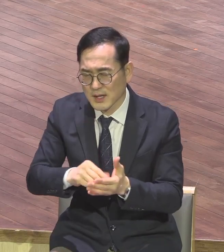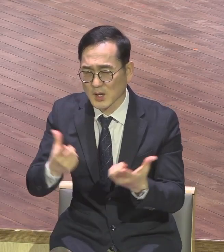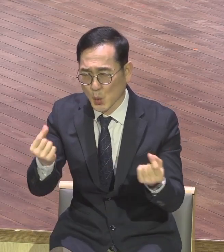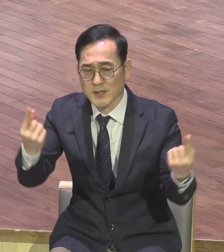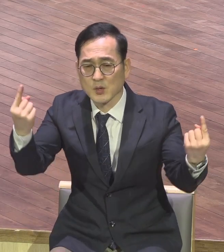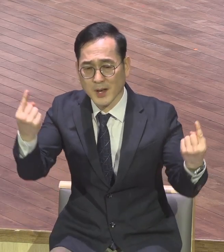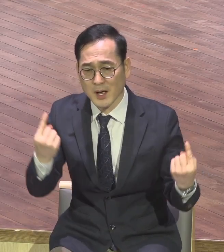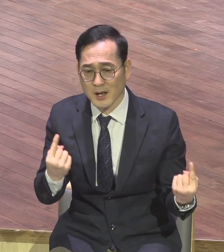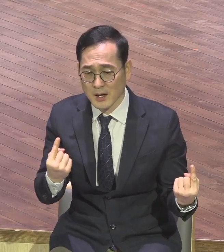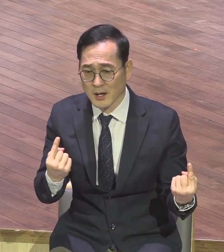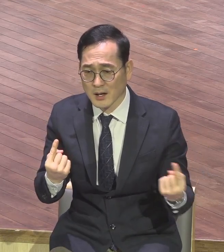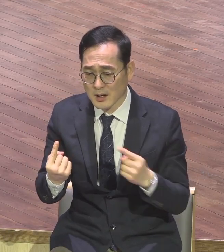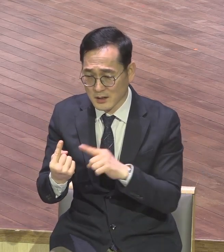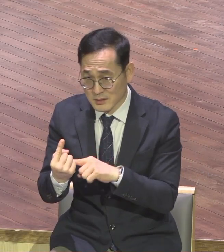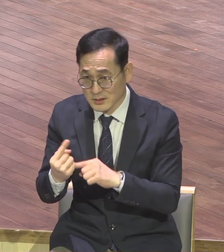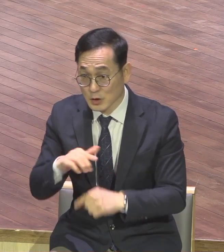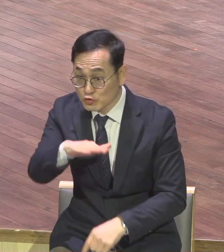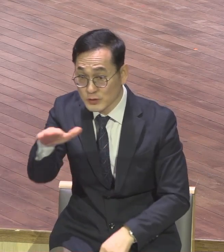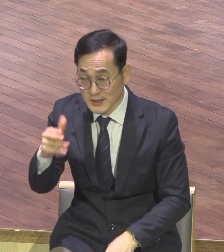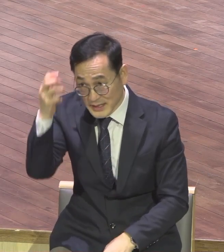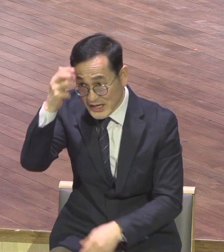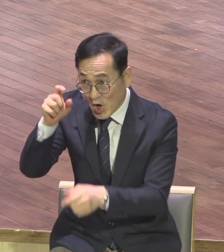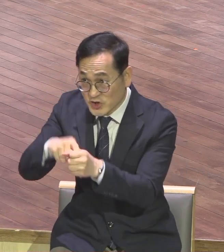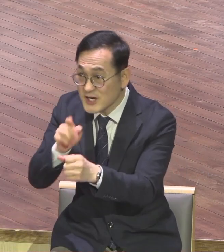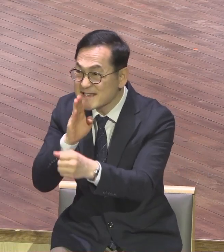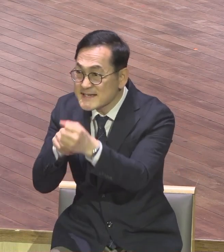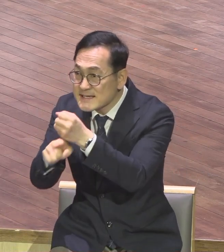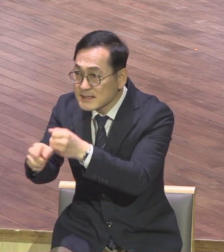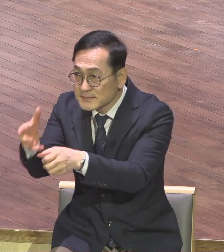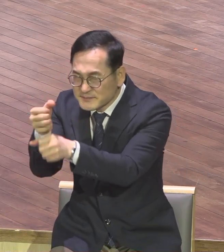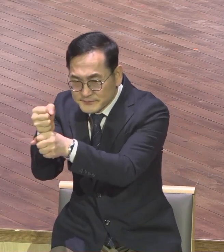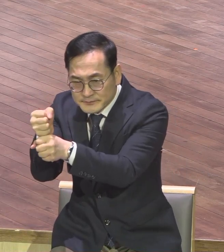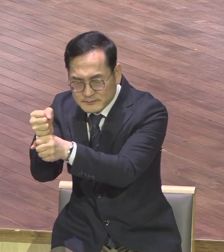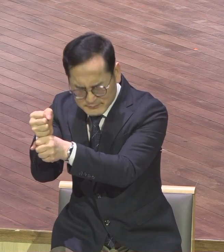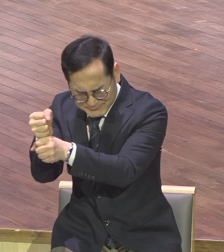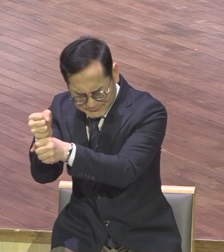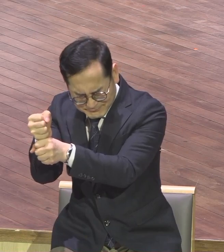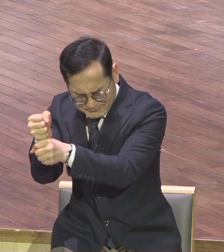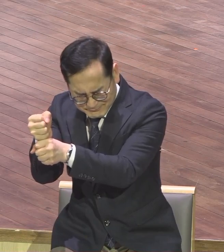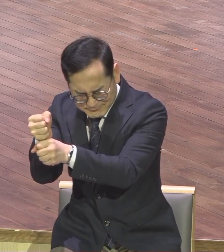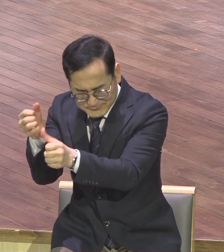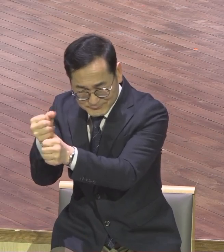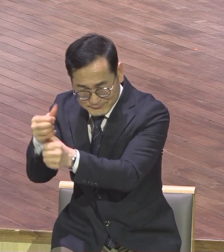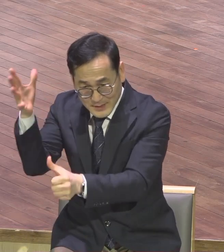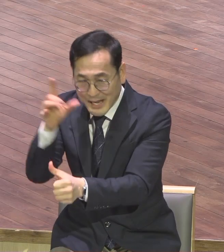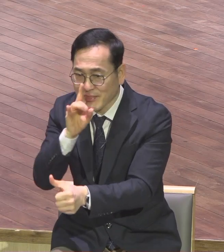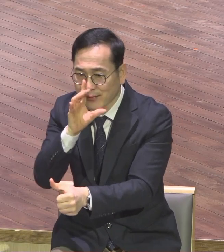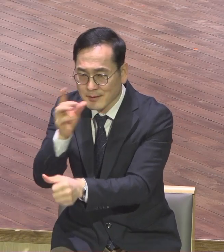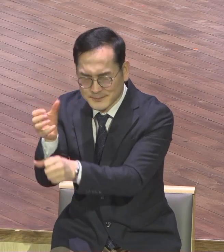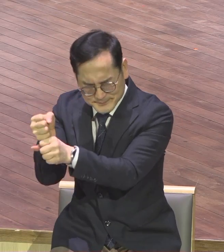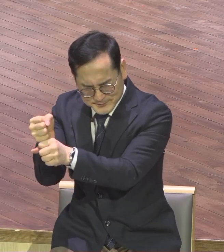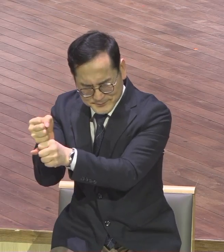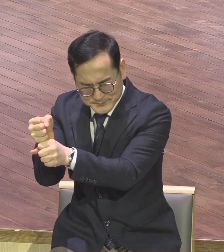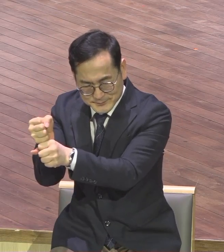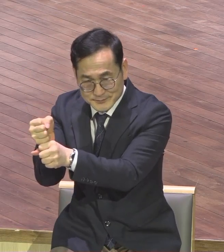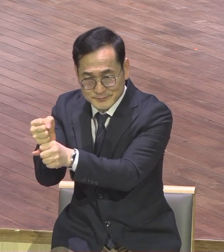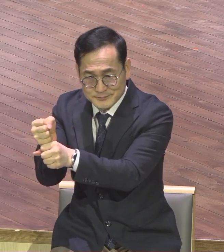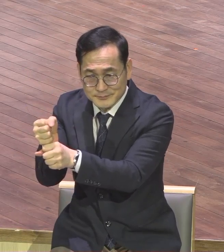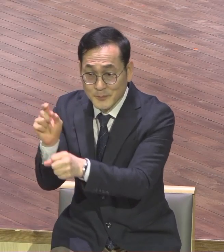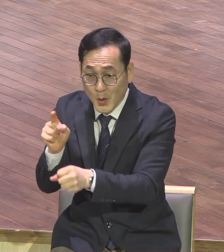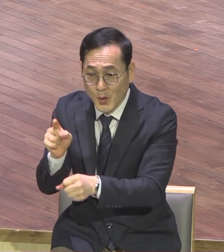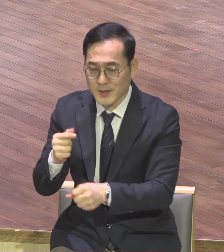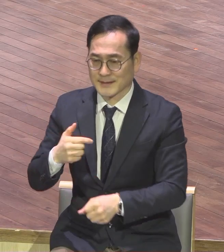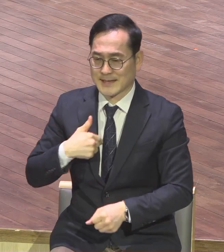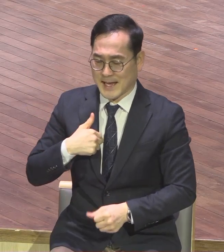잡아야 되느냐? 영적 진리입니다. 그것은 바로 구원받은 우리의 시민권이 하늘에